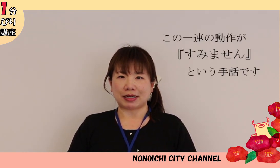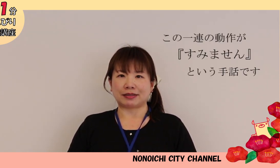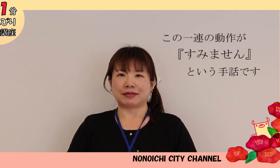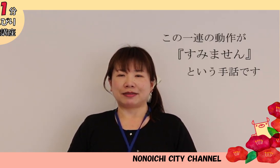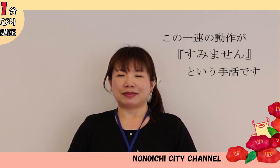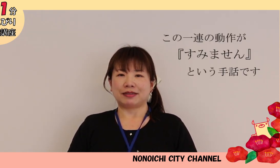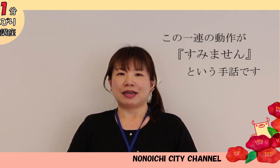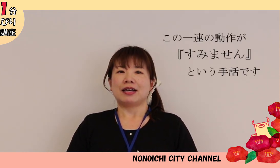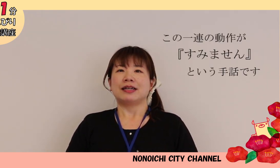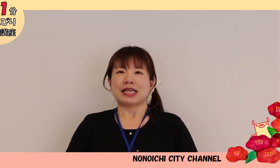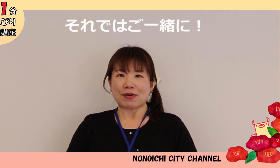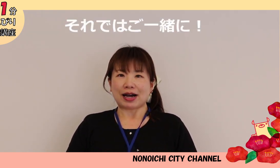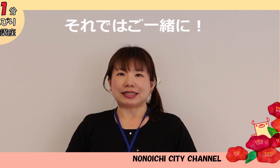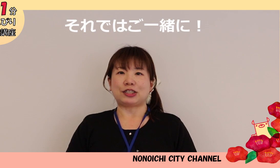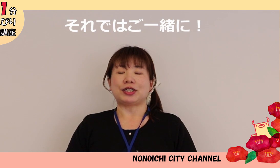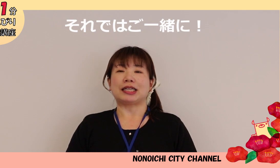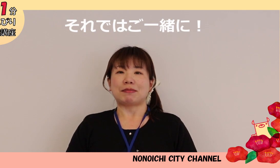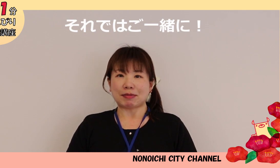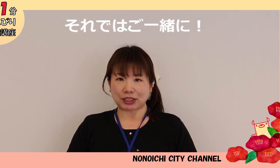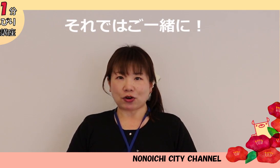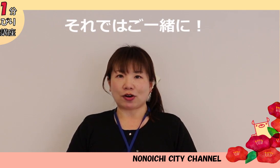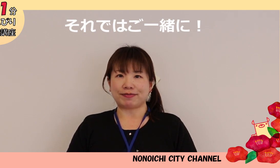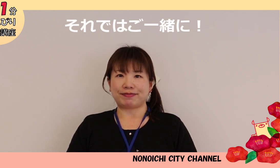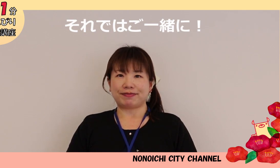。では一緒にやってみましょう。